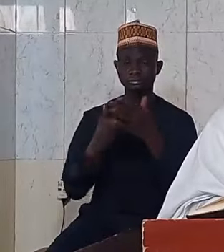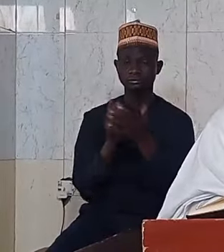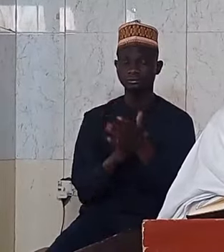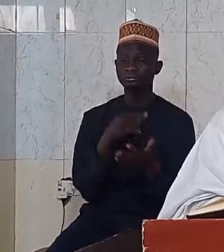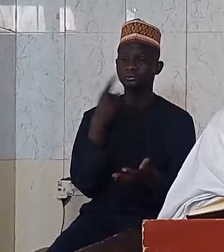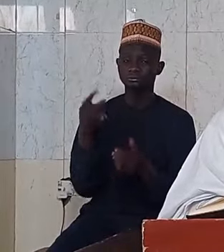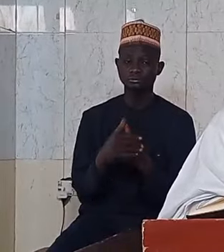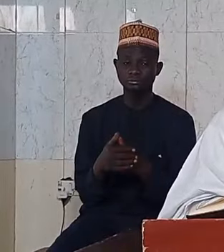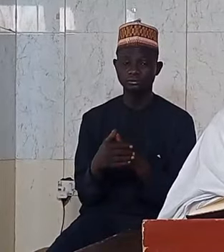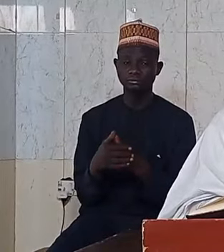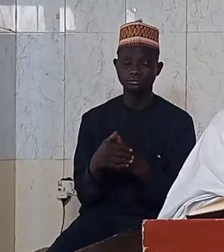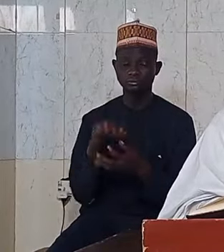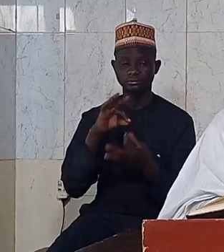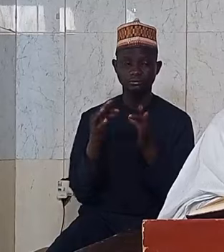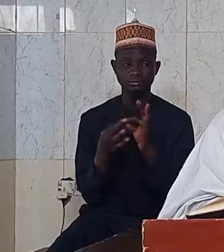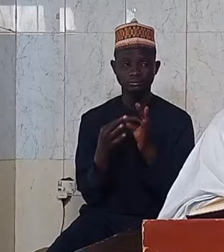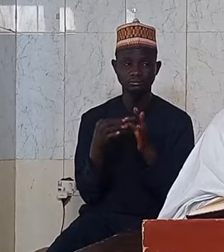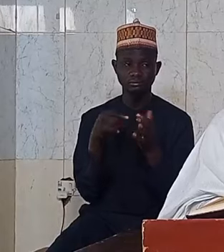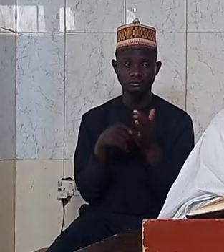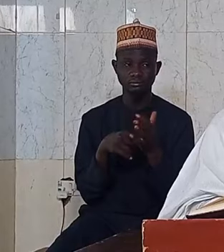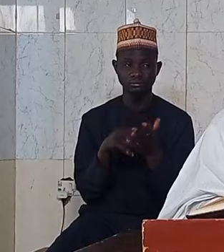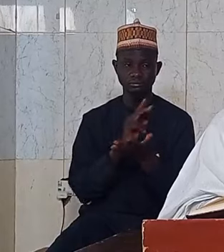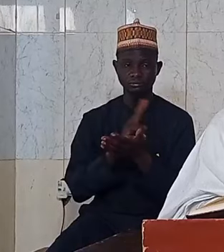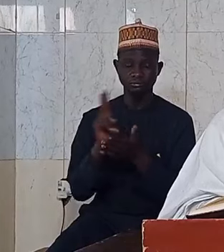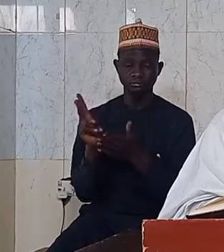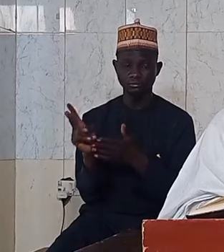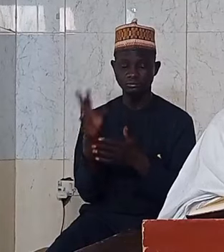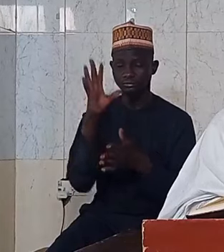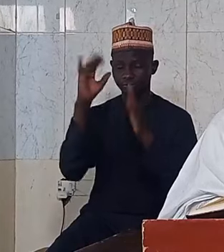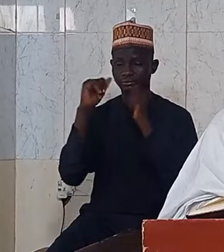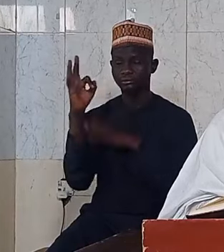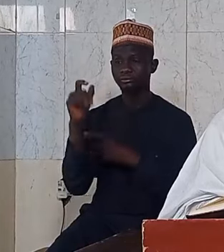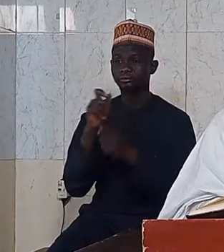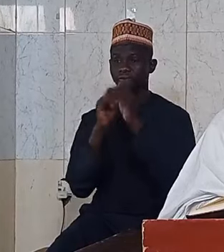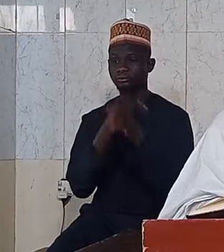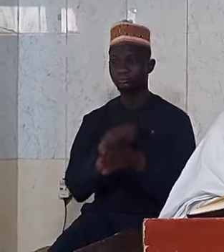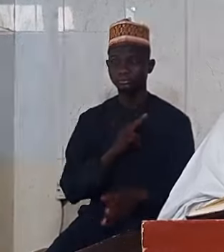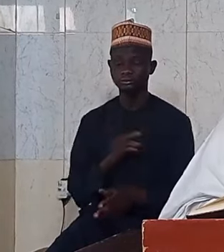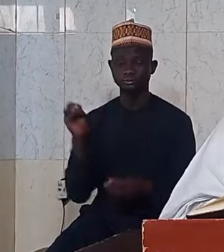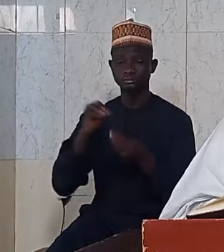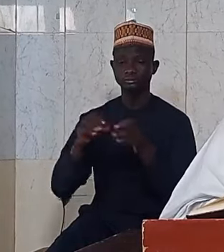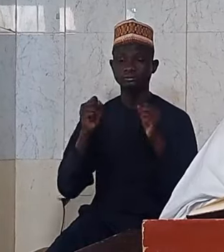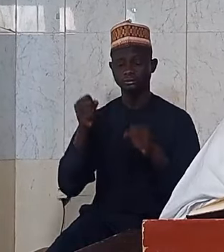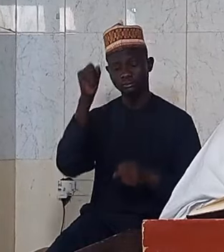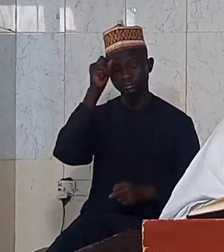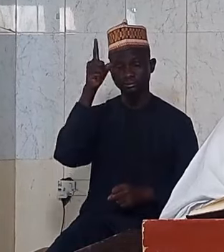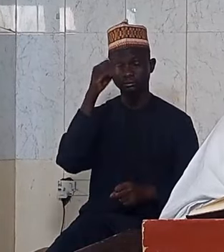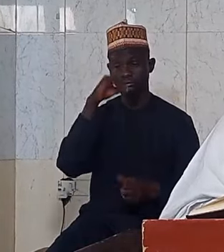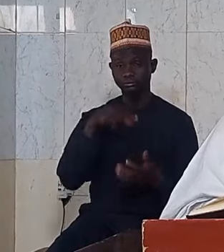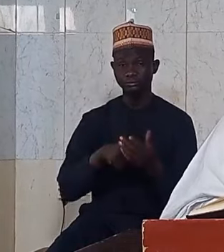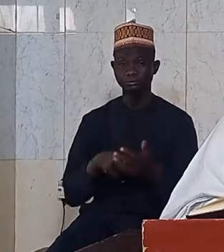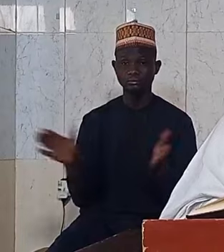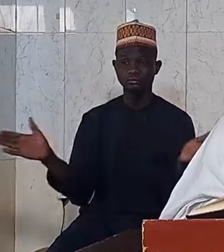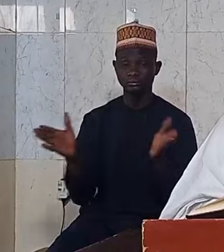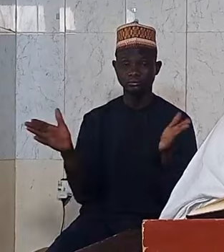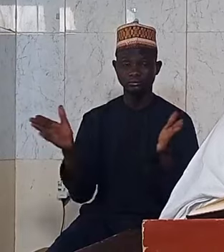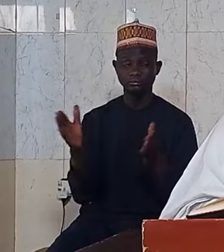ambata na fassarar wannan wato kaidi muna roƙon Allah subhanahu wa ta'ala ya ƙara mana ƙarfin gwiwa